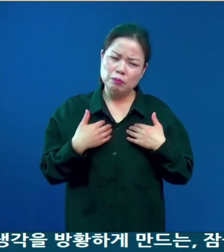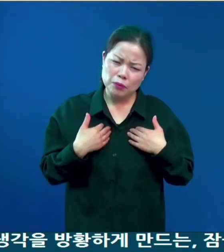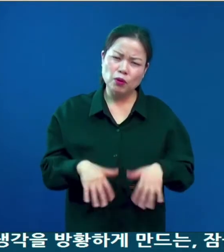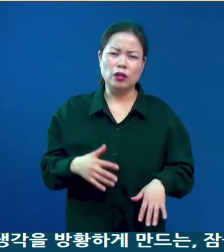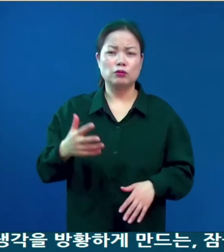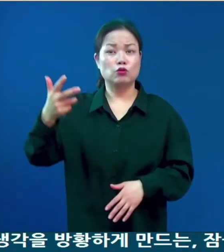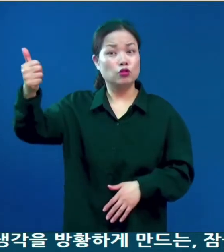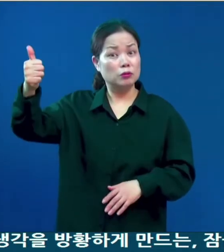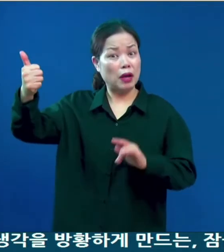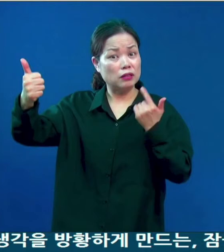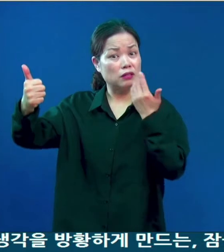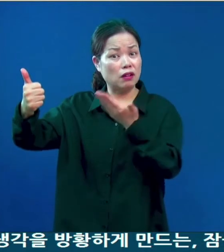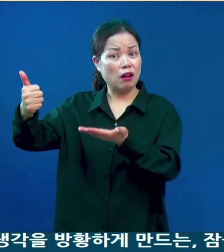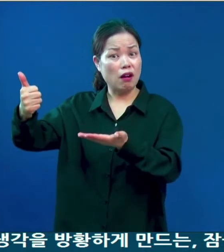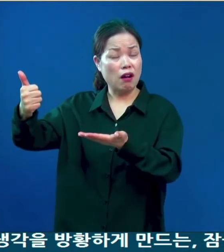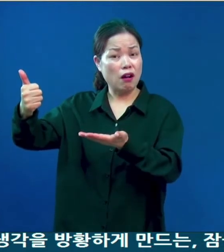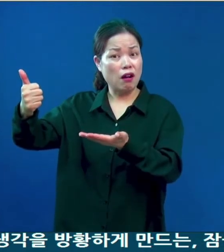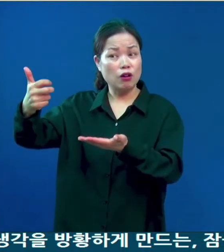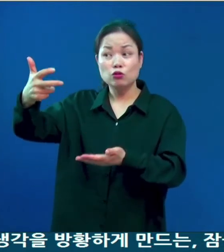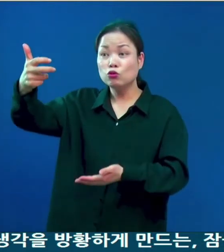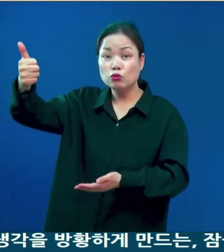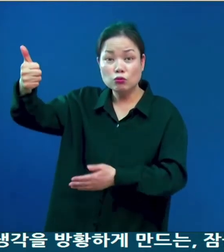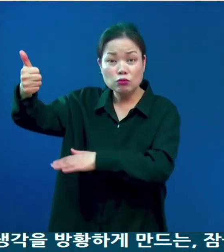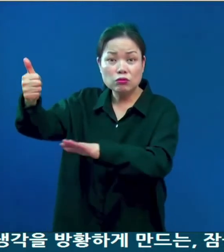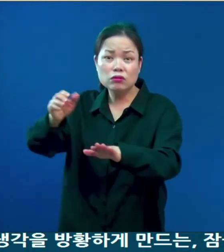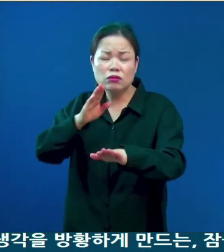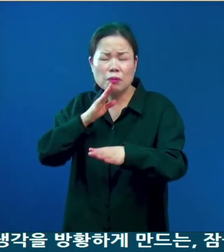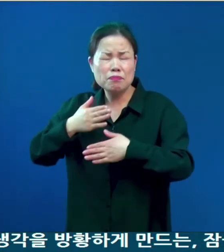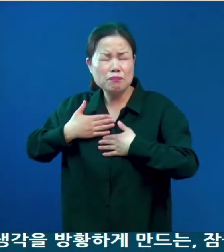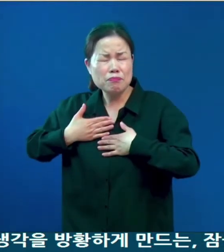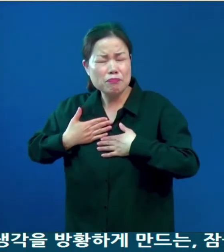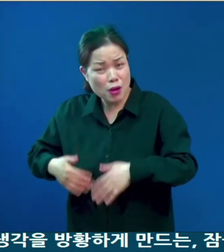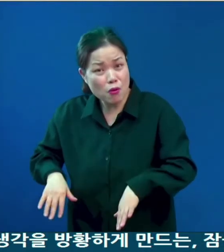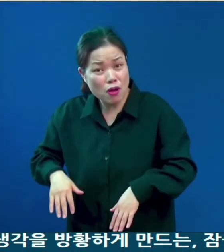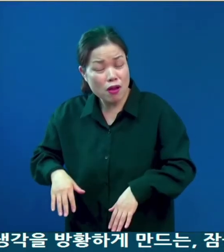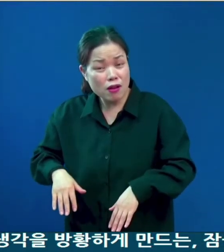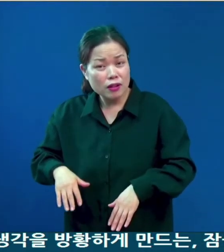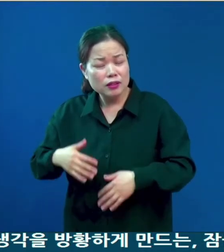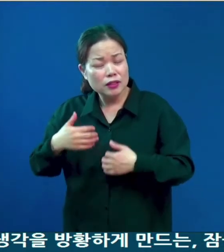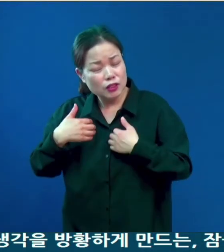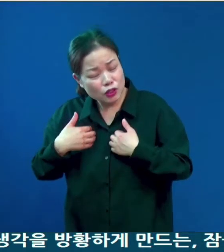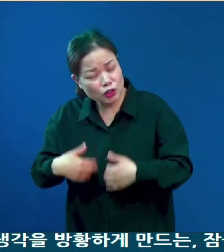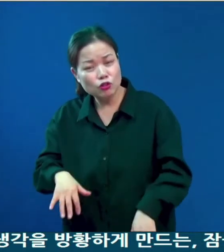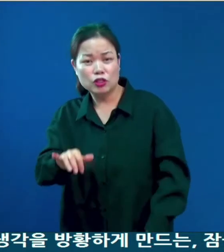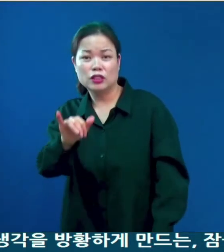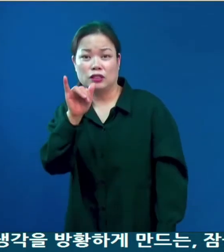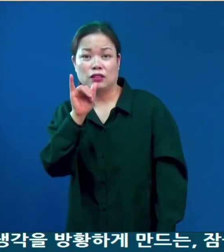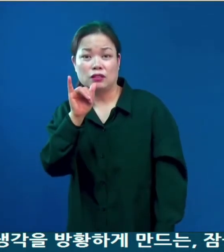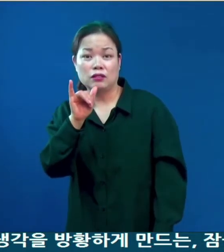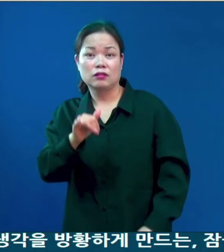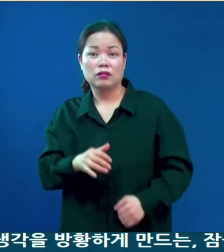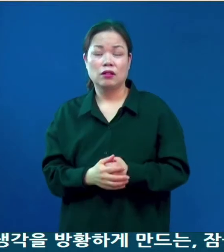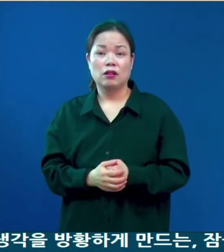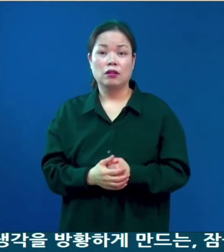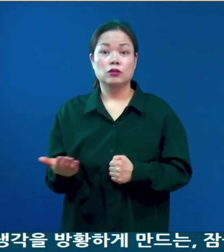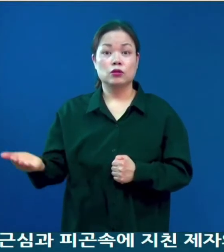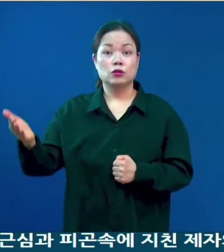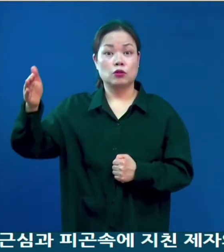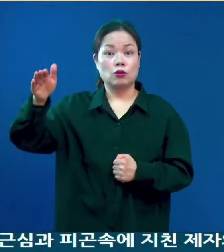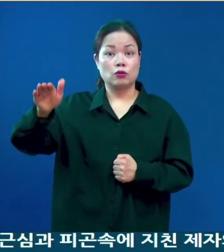않은가. 여러분, 우리 주님이야말로 진짜 피곤하시거든요. 진짜 지칠 수밖에 없는 상황이시거든요.